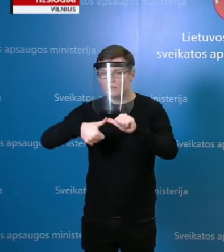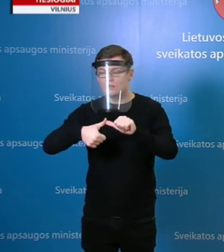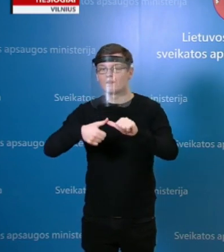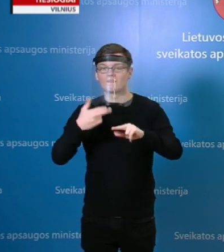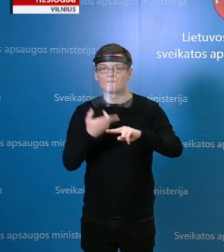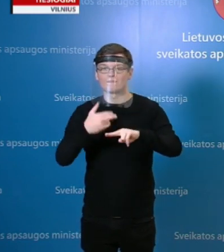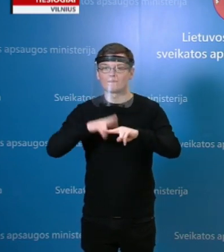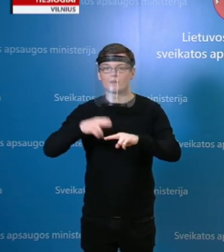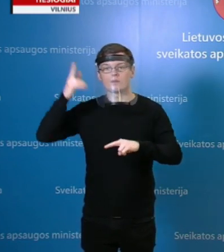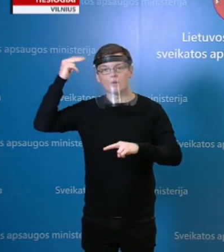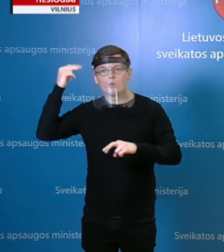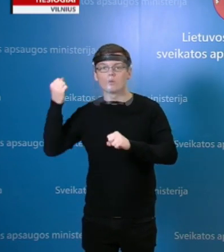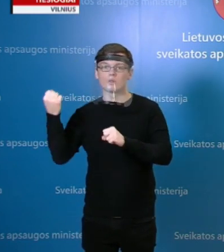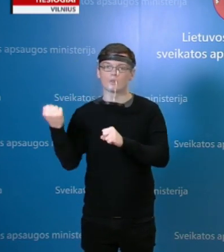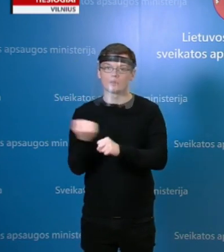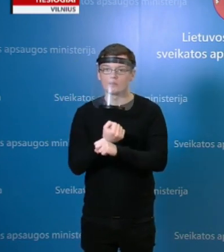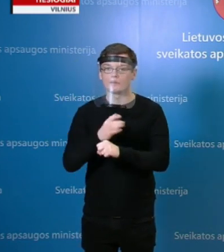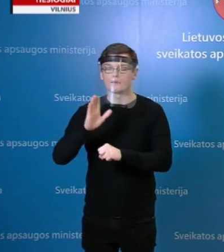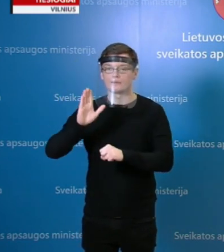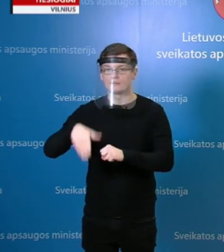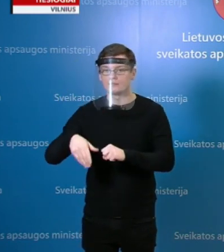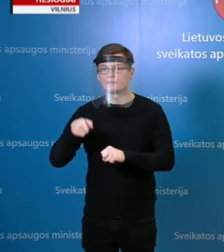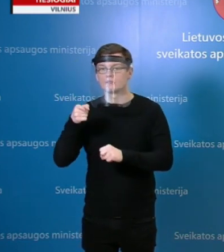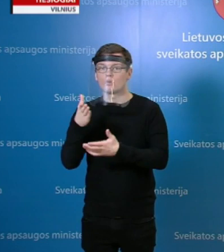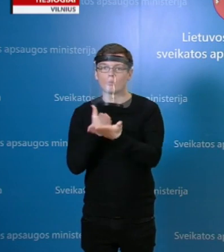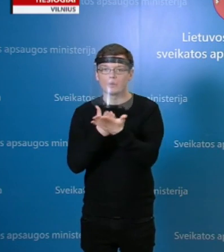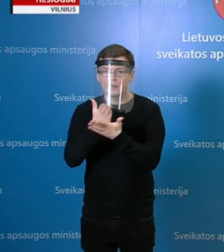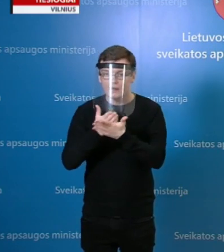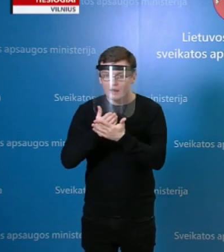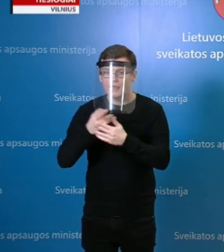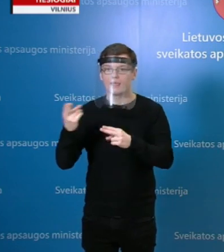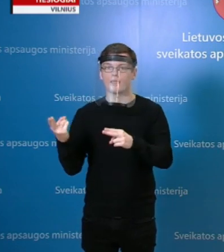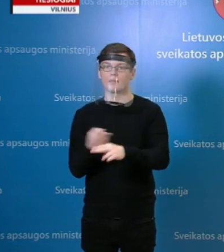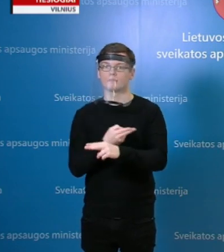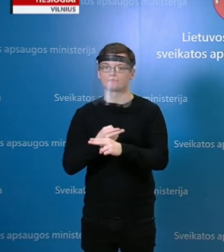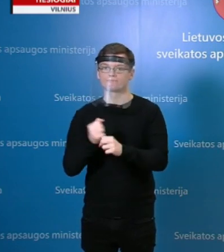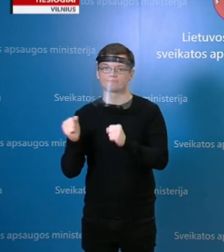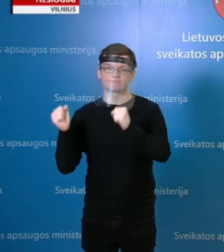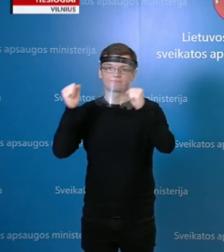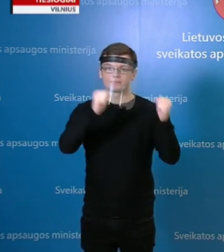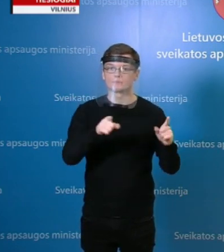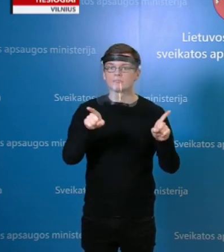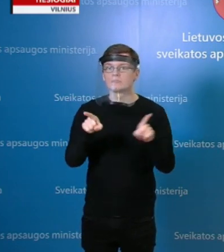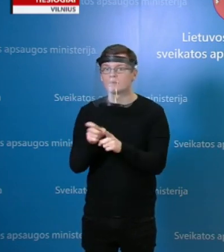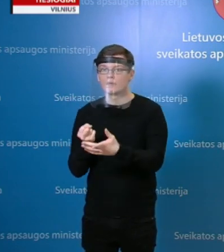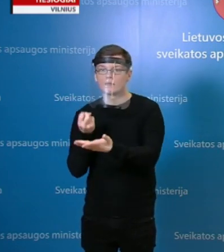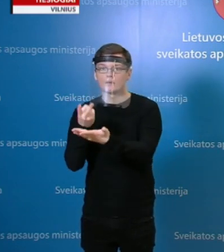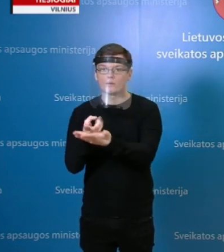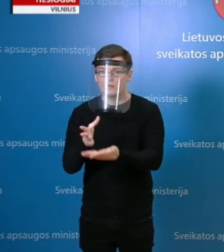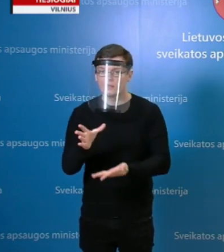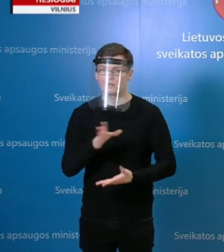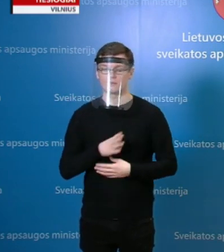kauniečiams netgi tenka praleisti planinės operacijas ir jie negali atsigulti ligoninės. Patys savanoriai